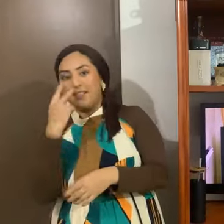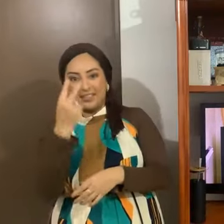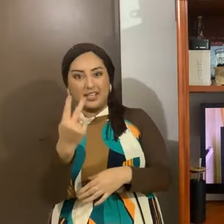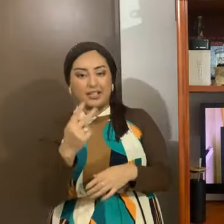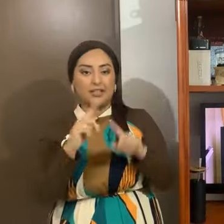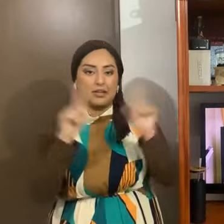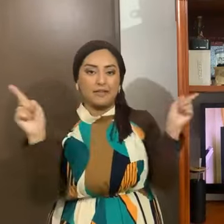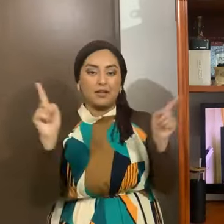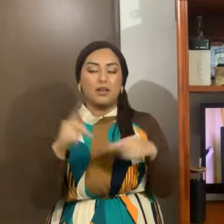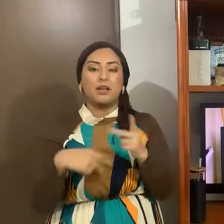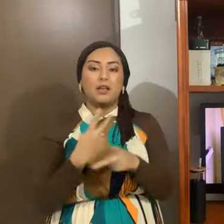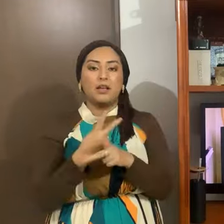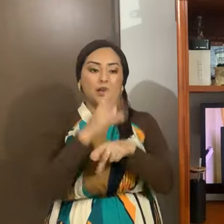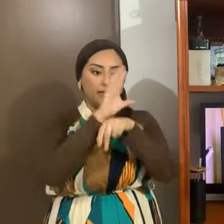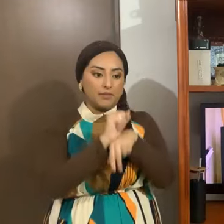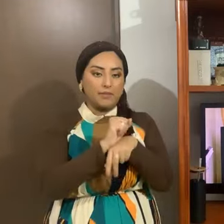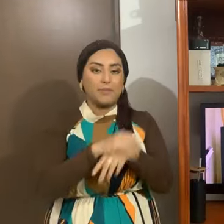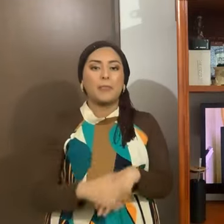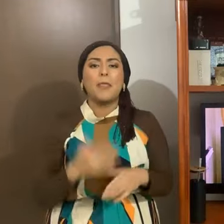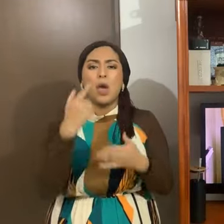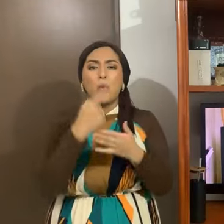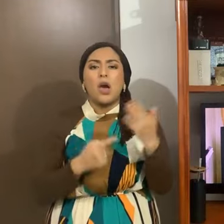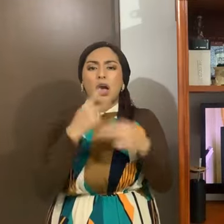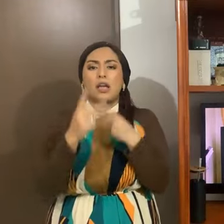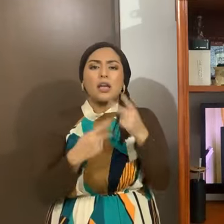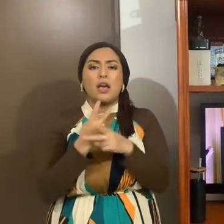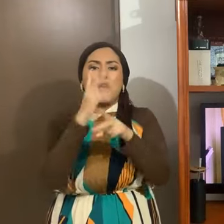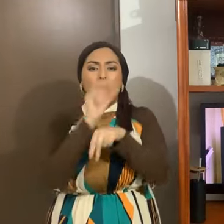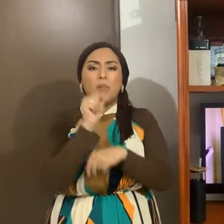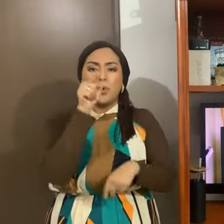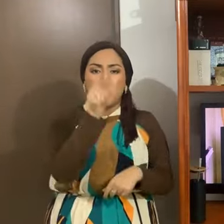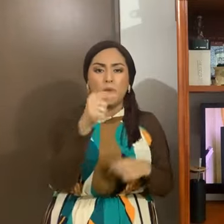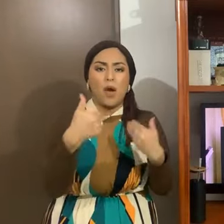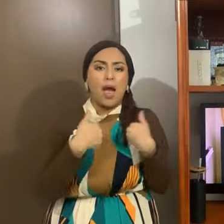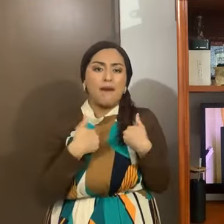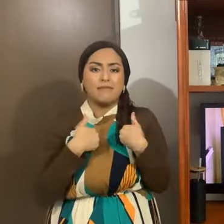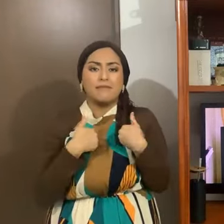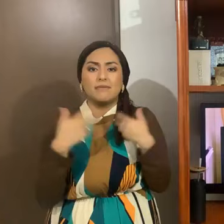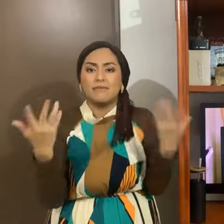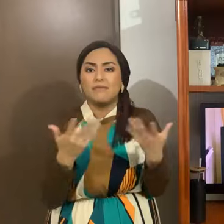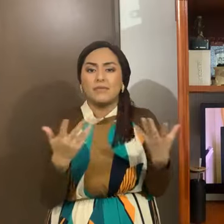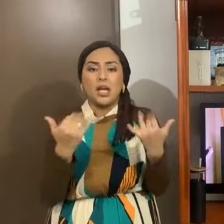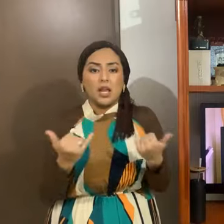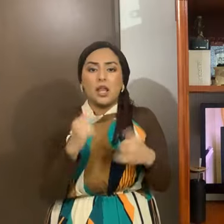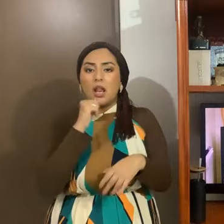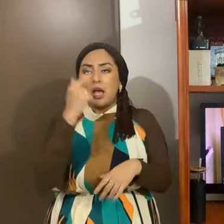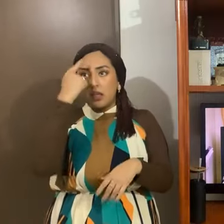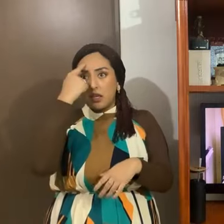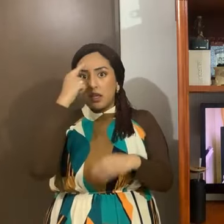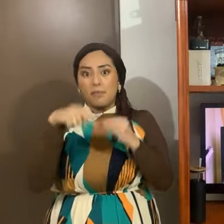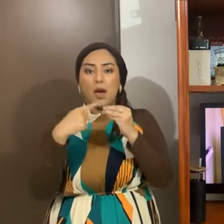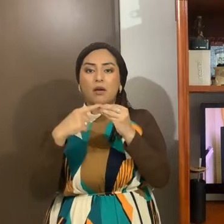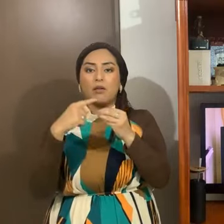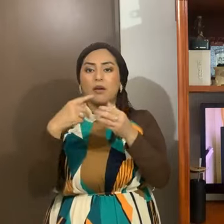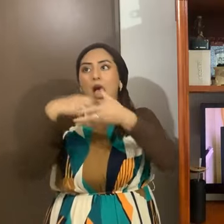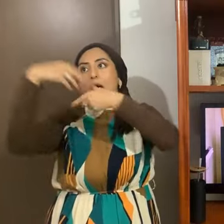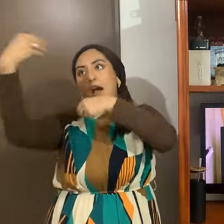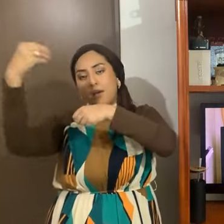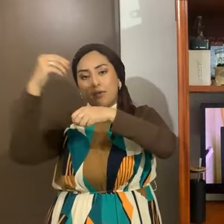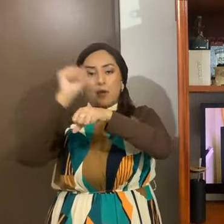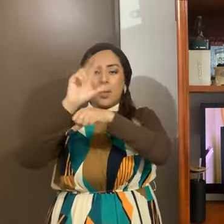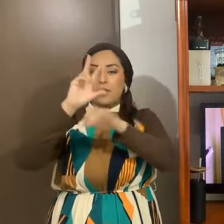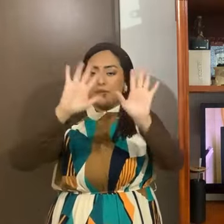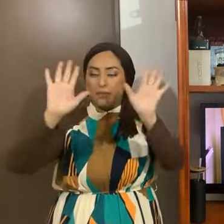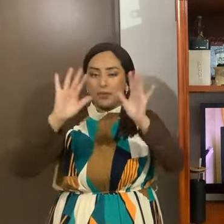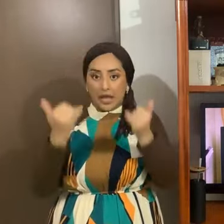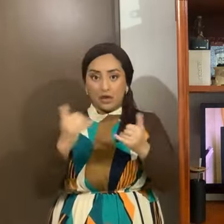esto es muy importante. ¿Qué tipo de hábitos tenemos, amados aquí? Ahorita no pensemos en las cosas seculares, estamos en